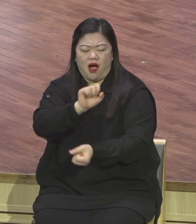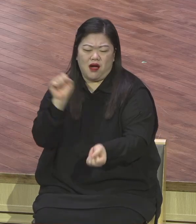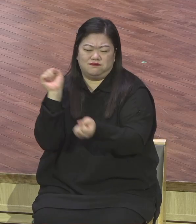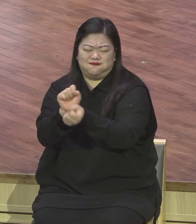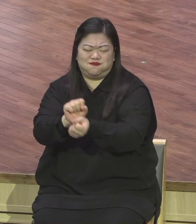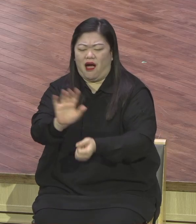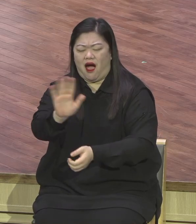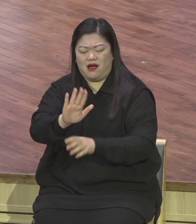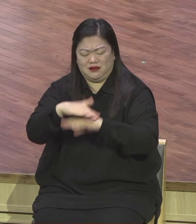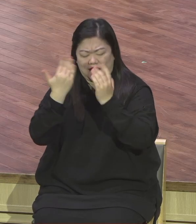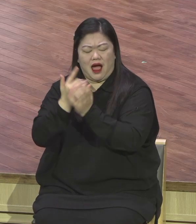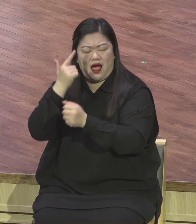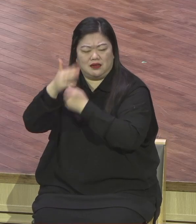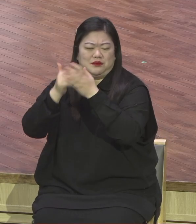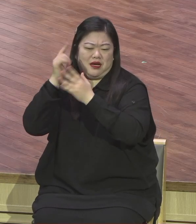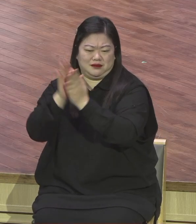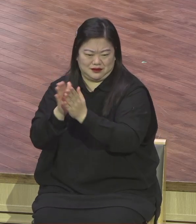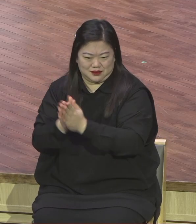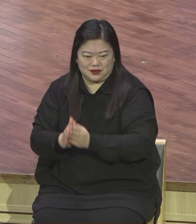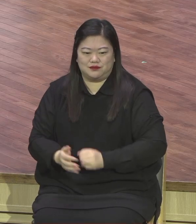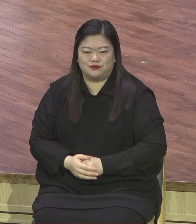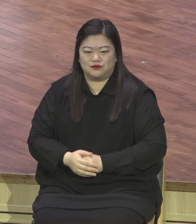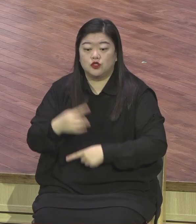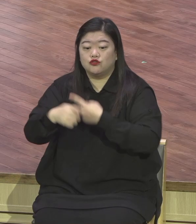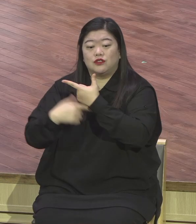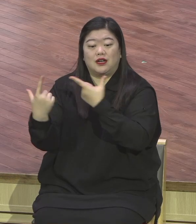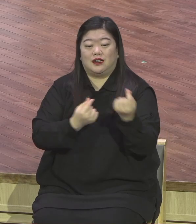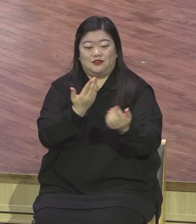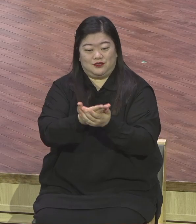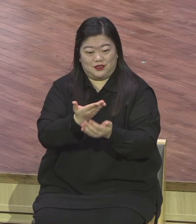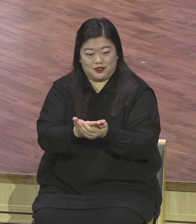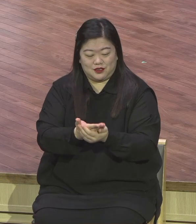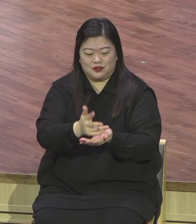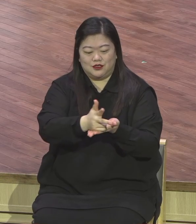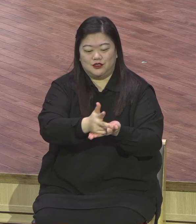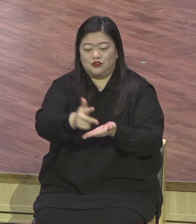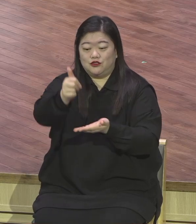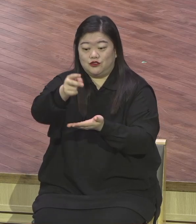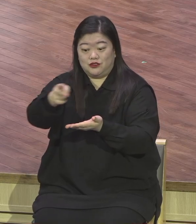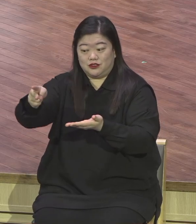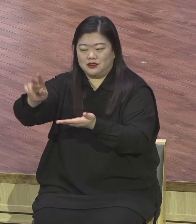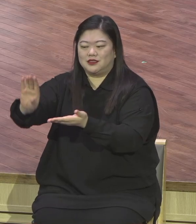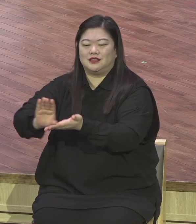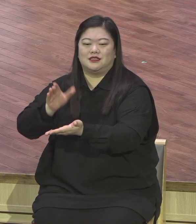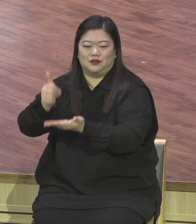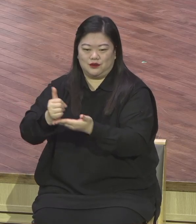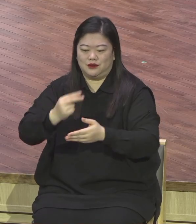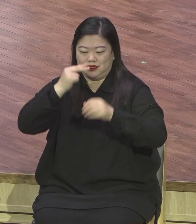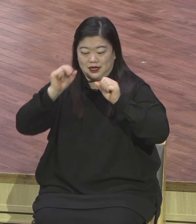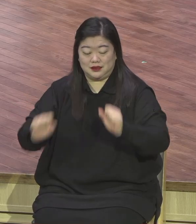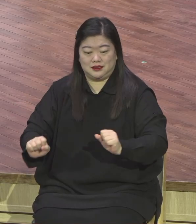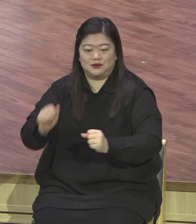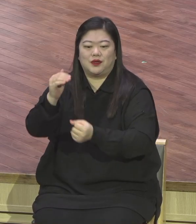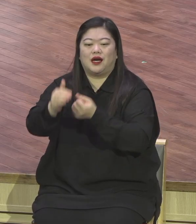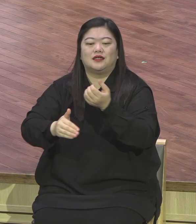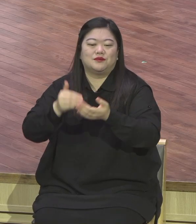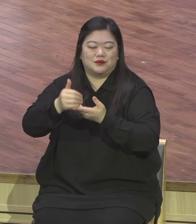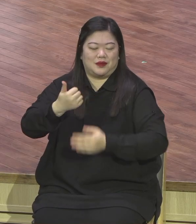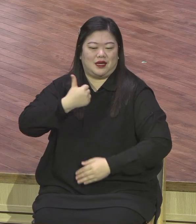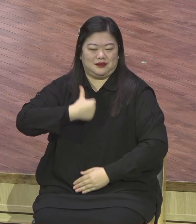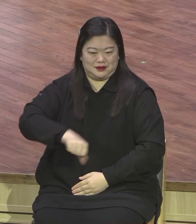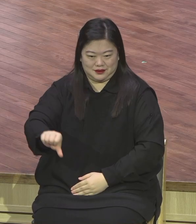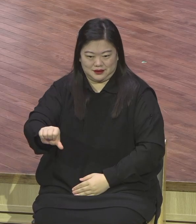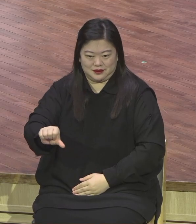신앙 고백합니다. 주는 그리스도시오 살아계신 하나님의 아들이십니다. 아멘.